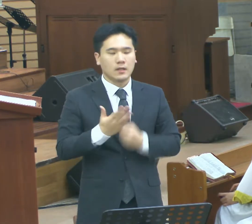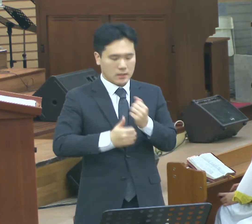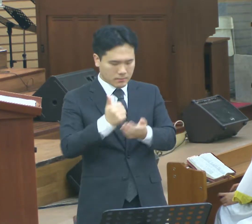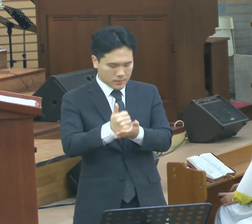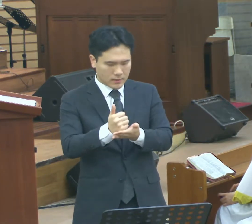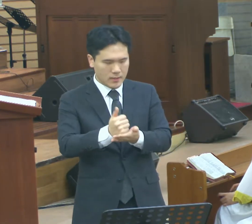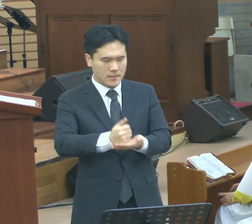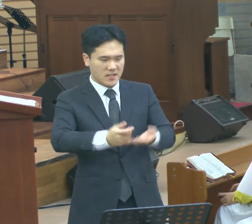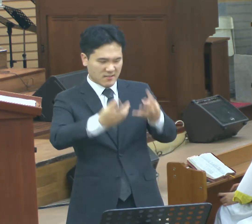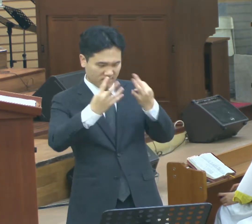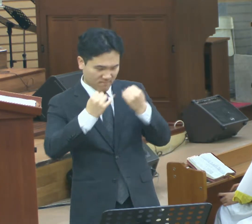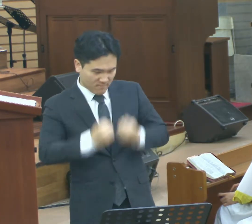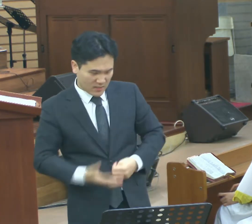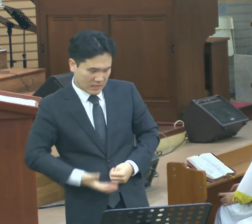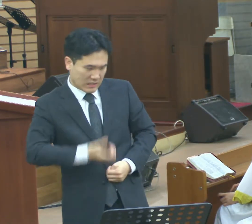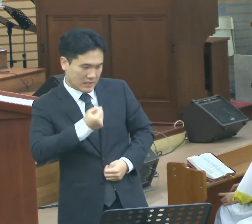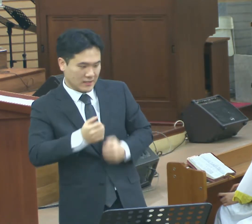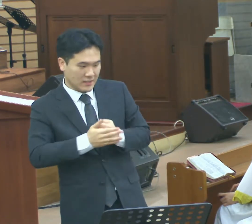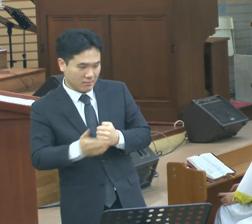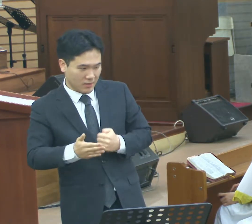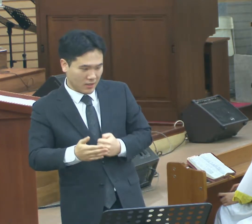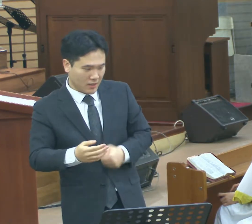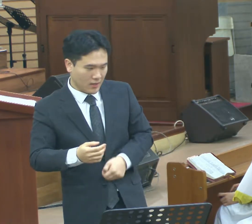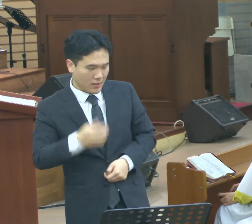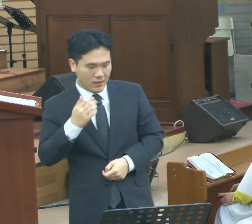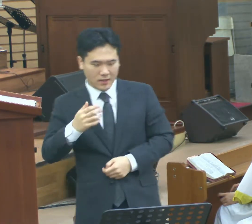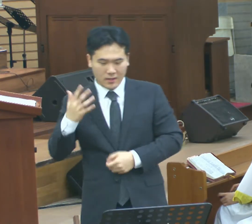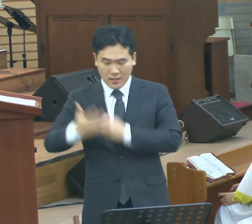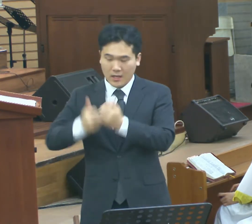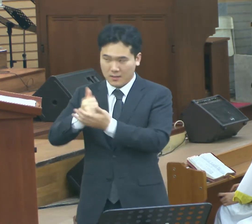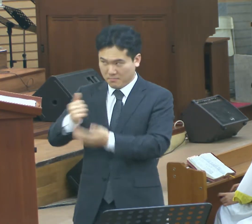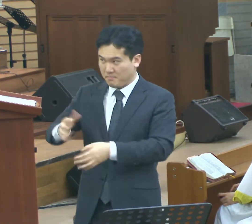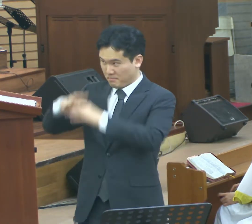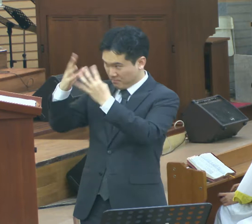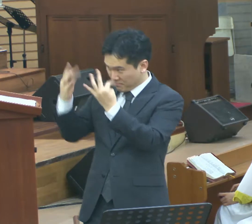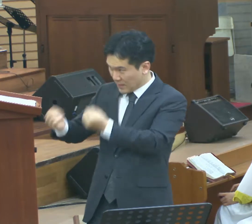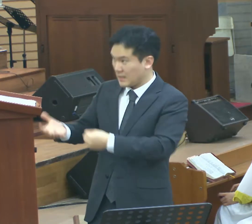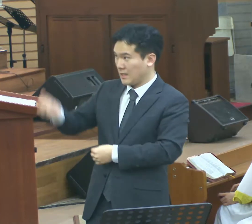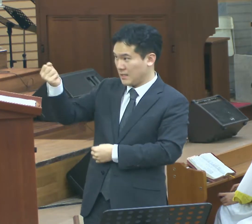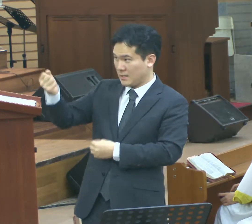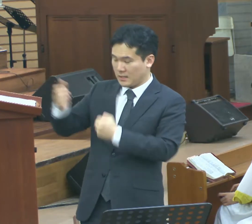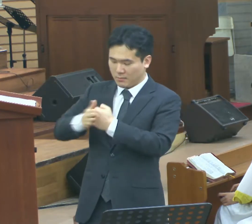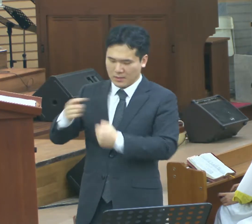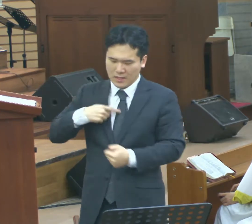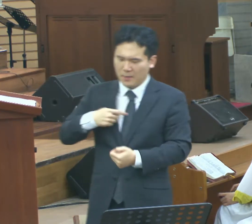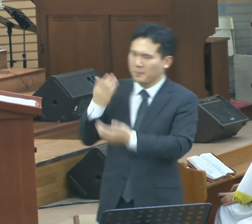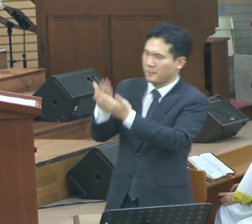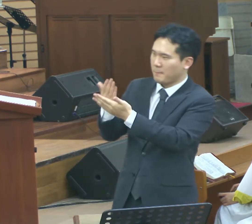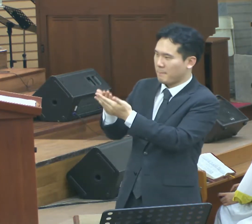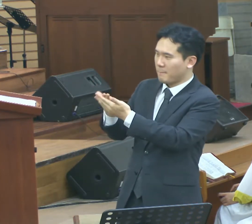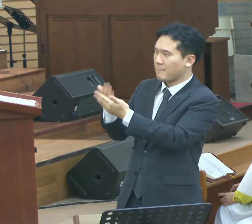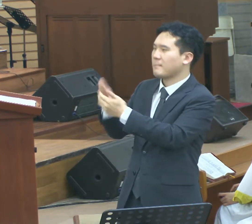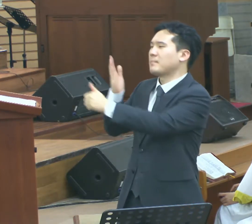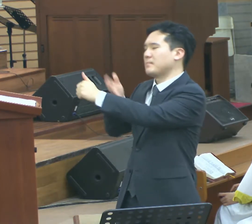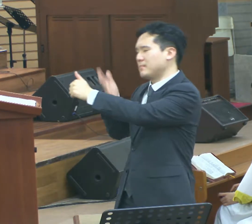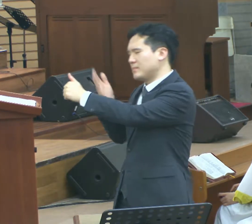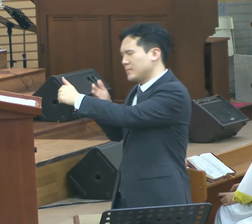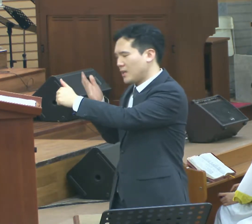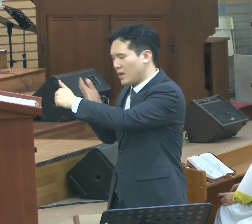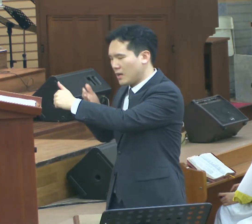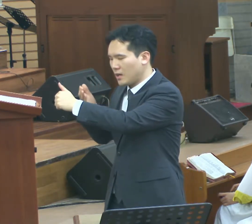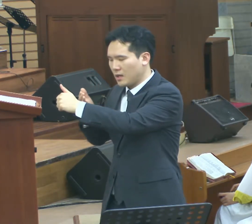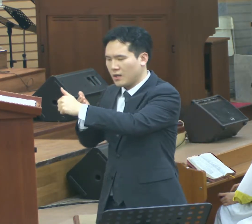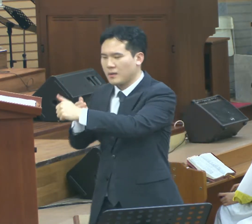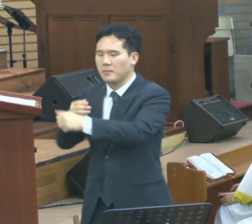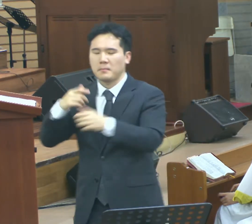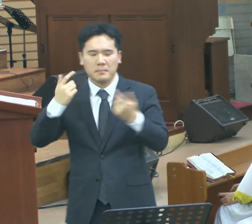하나님은 많은 걸 가졌으니까 모든 걸 내가 받아내야지, 무조건 달라고 해야지. 그러면 사람도요, 줄 게 있어도 자꾸